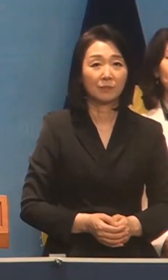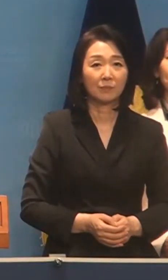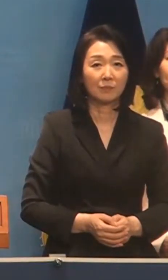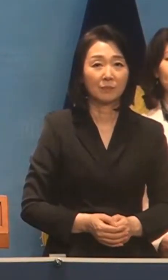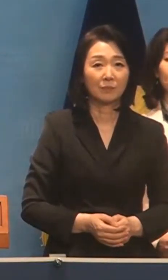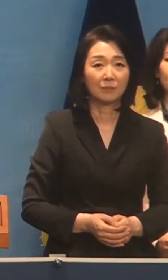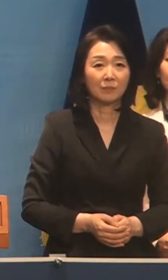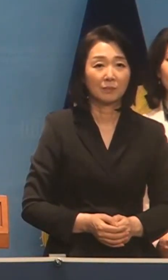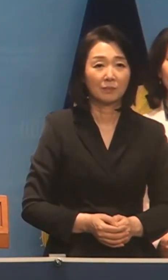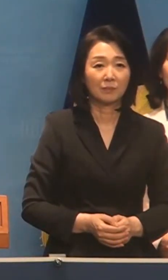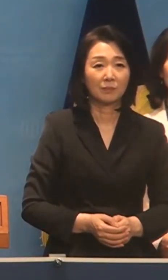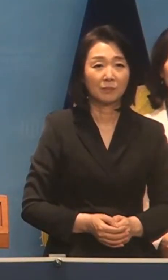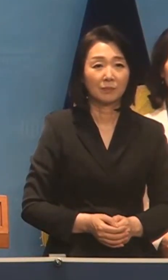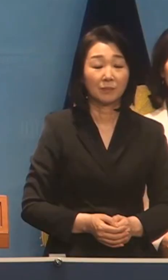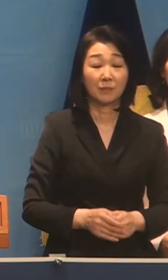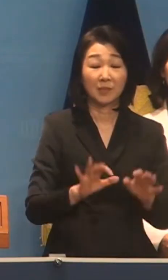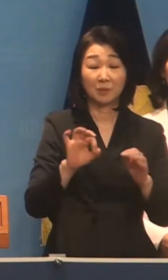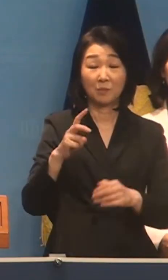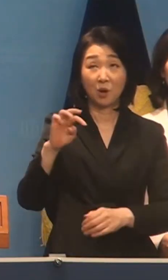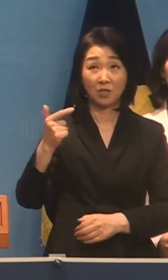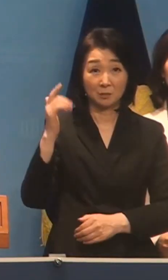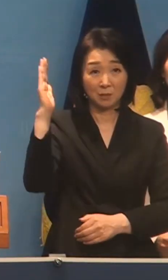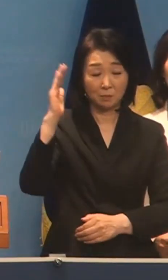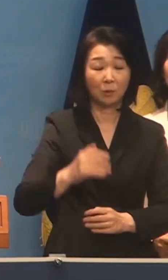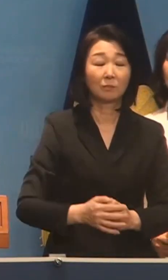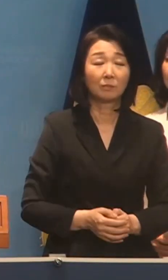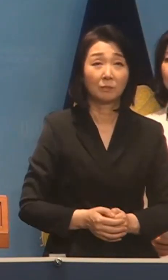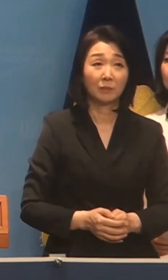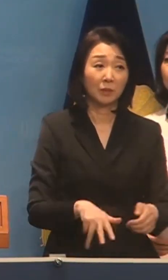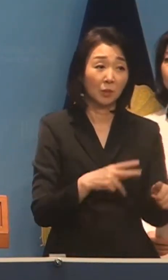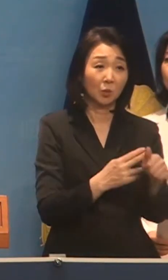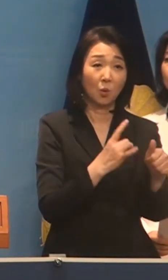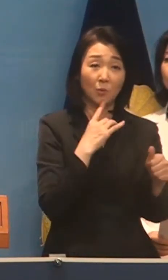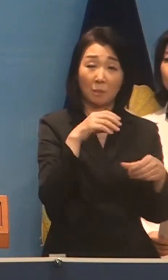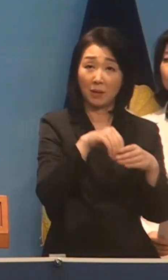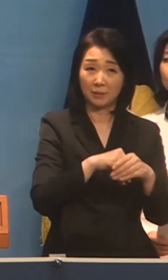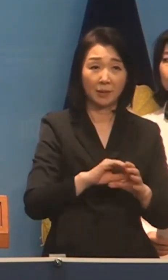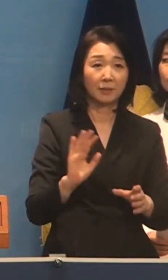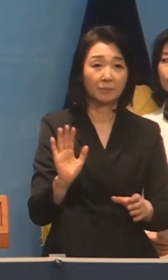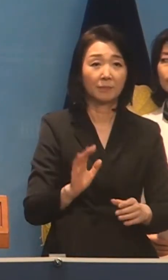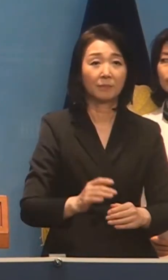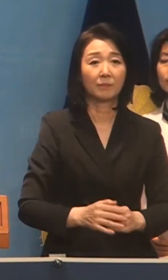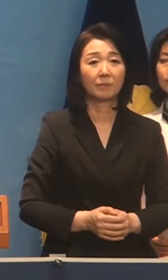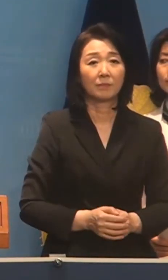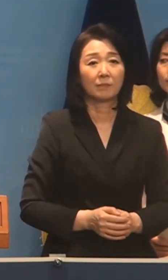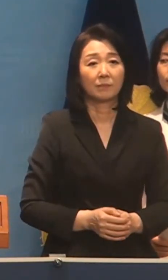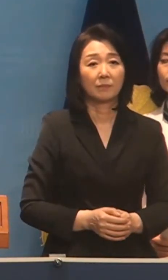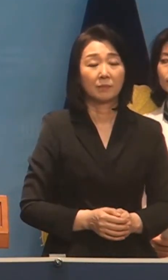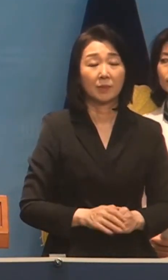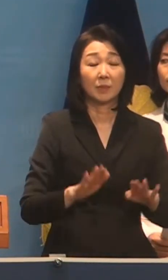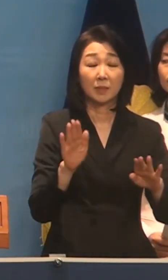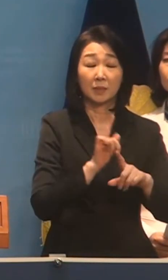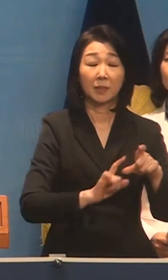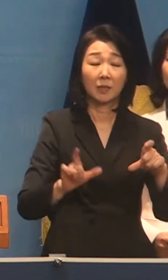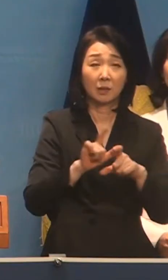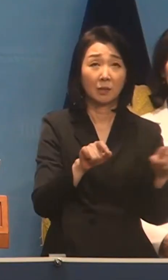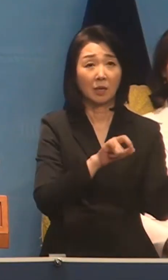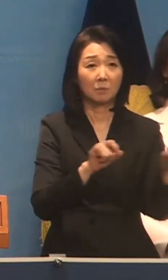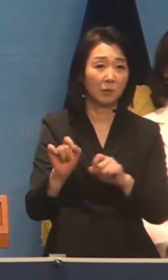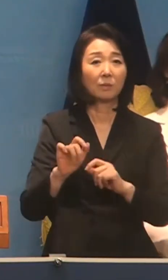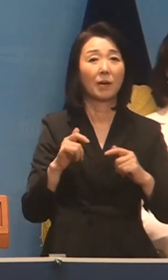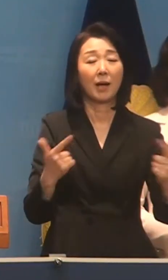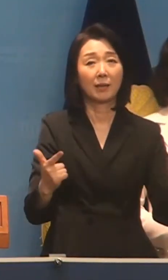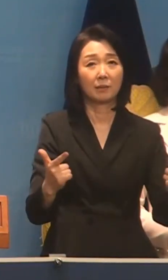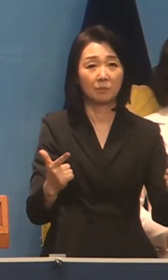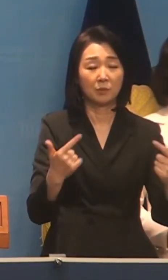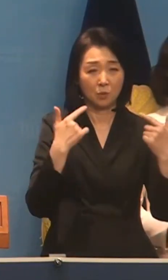공공시민 김영신입니다. 이 일이 결코 교원에게만 해당하는 일이 아니고 더 이상 미룰 일도